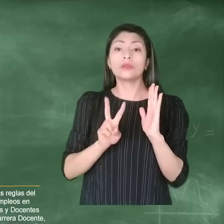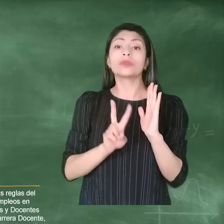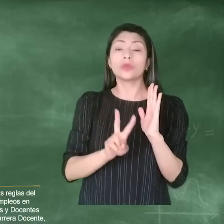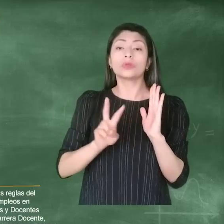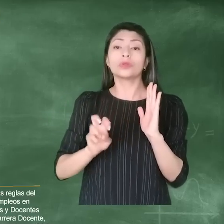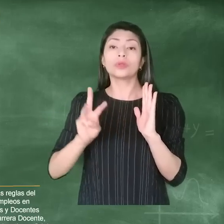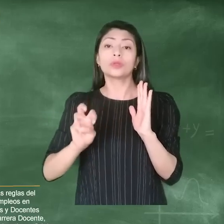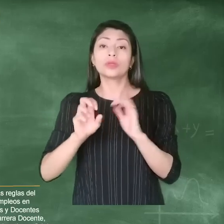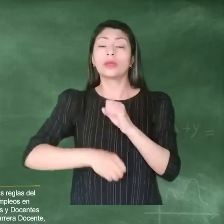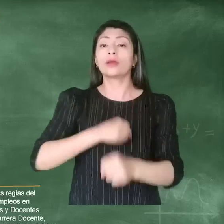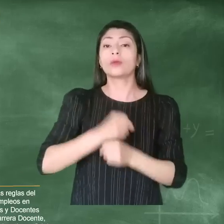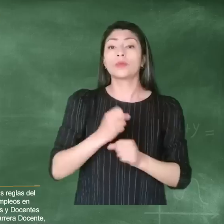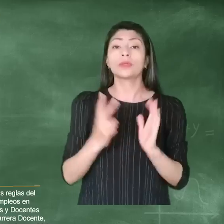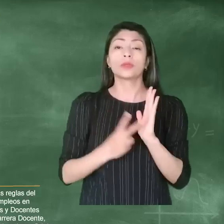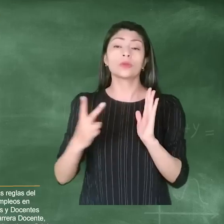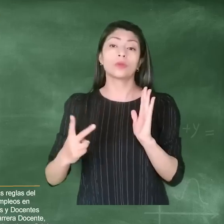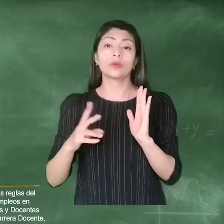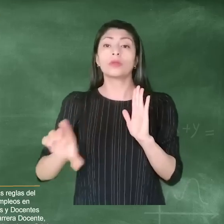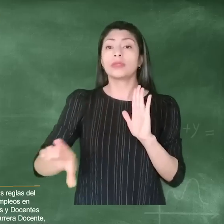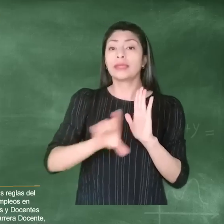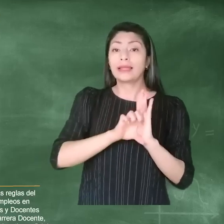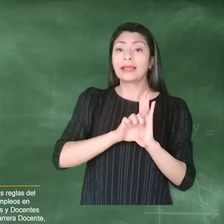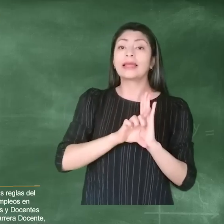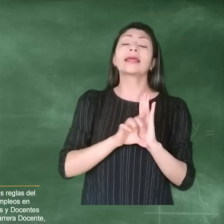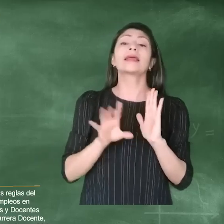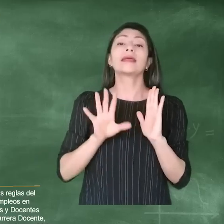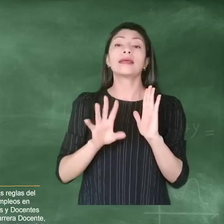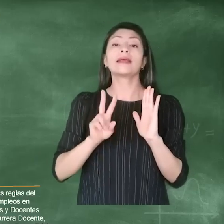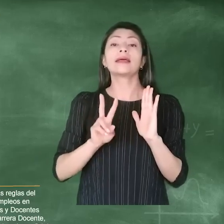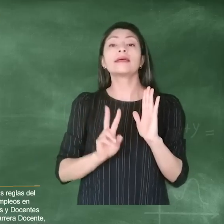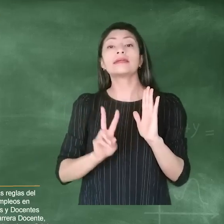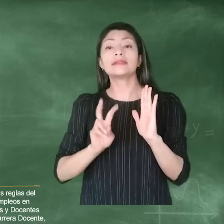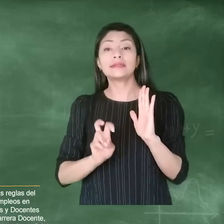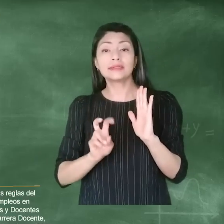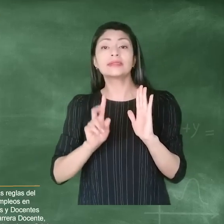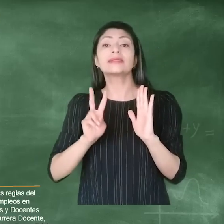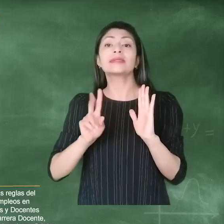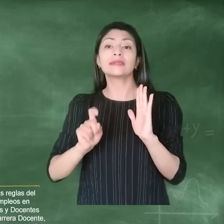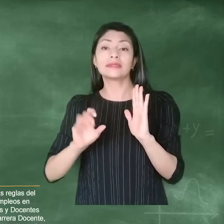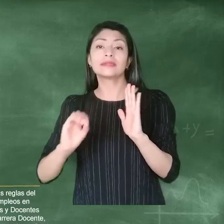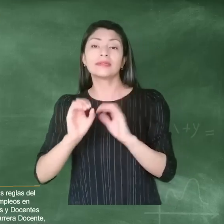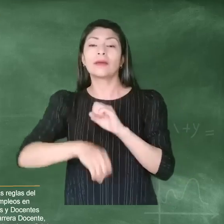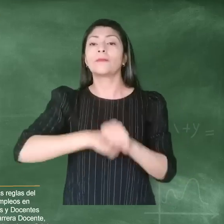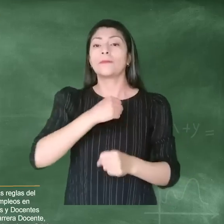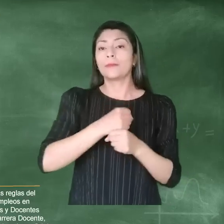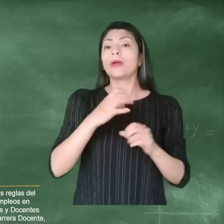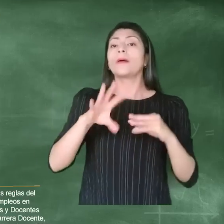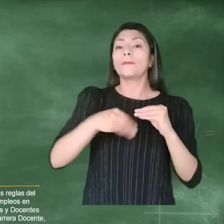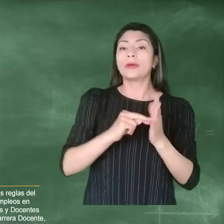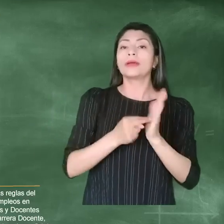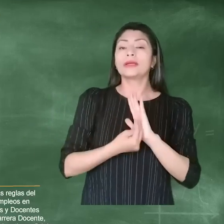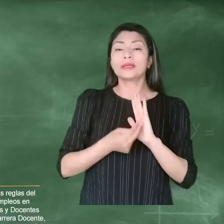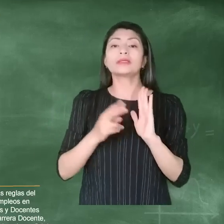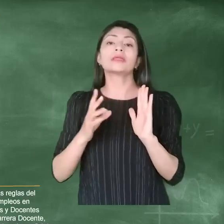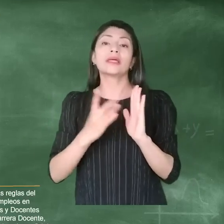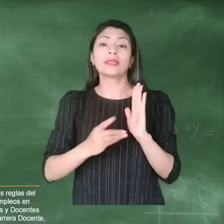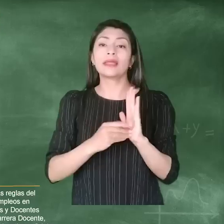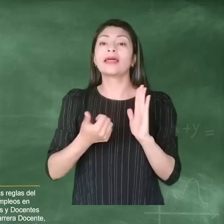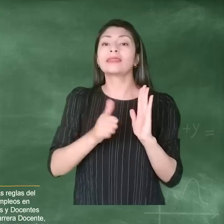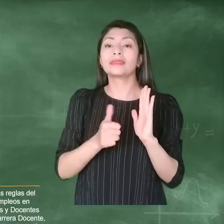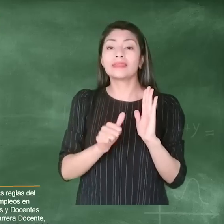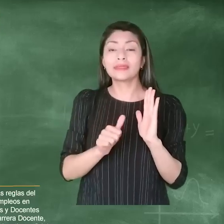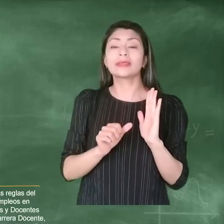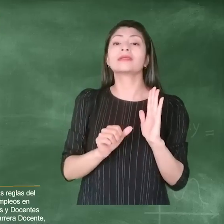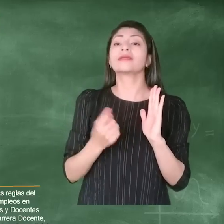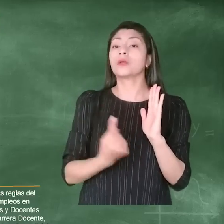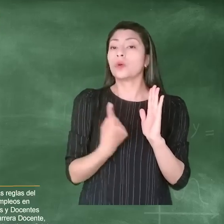Decreto Ley 1278 de 2002, el Decreto Ley 760 de 2005, la Ley 1033